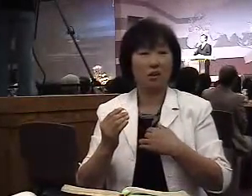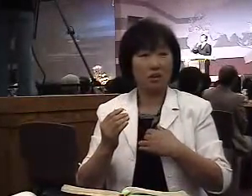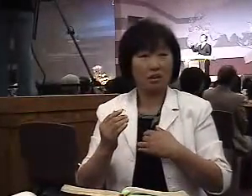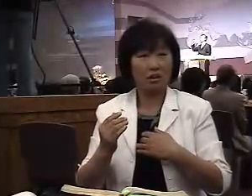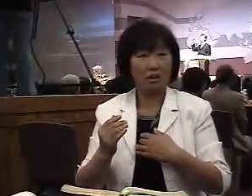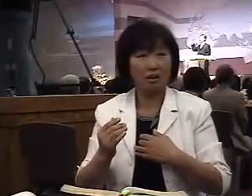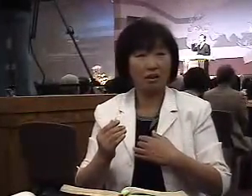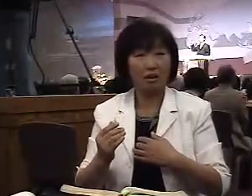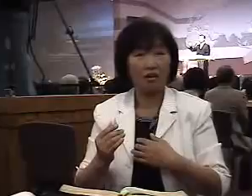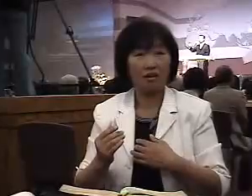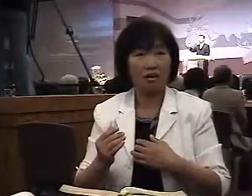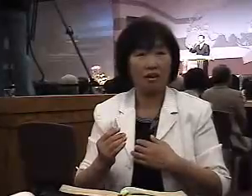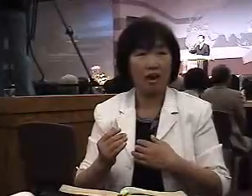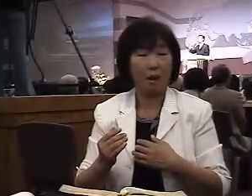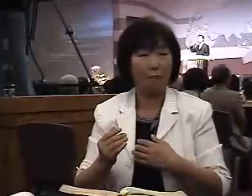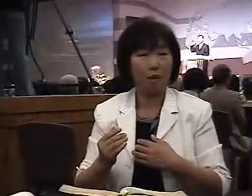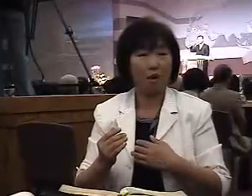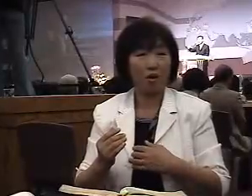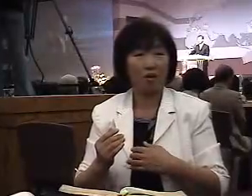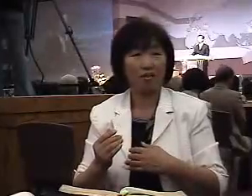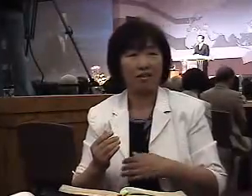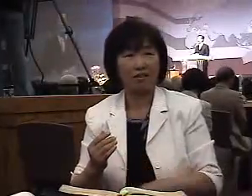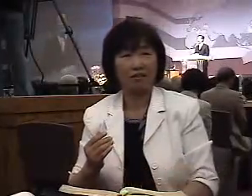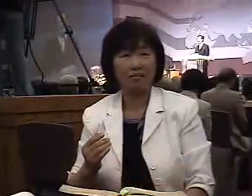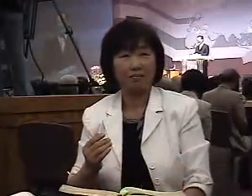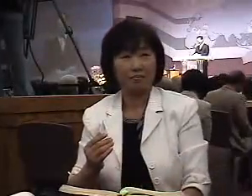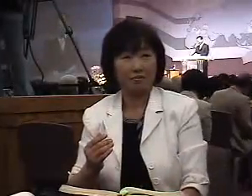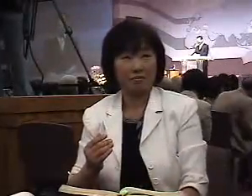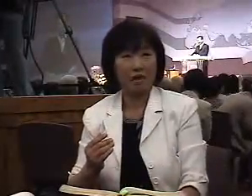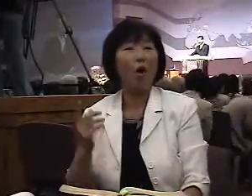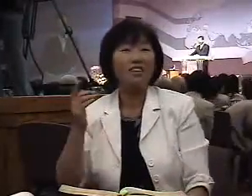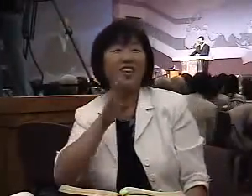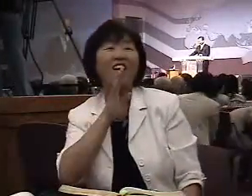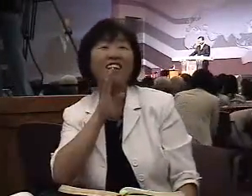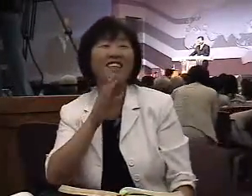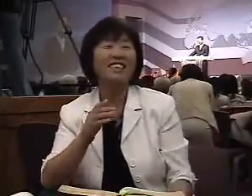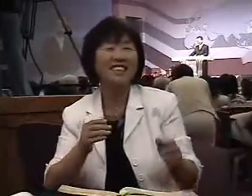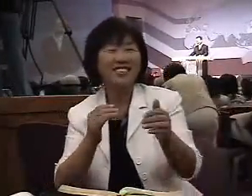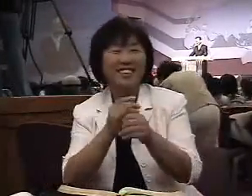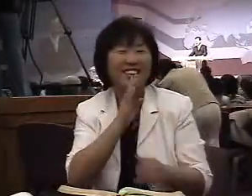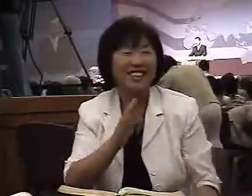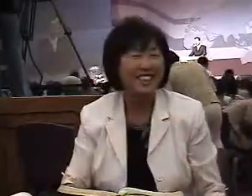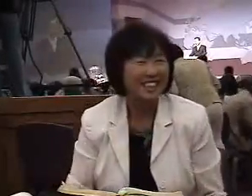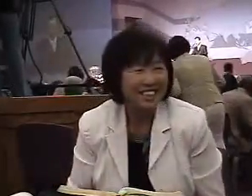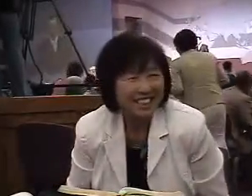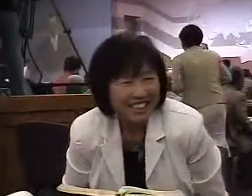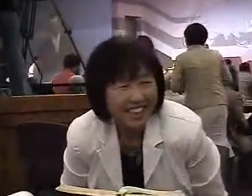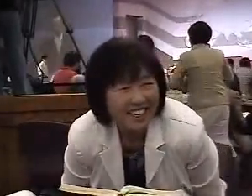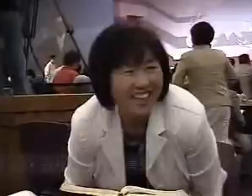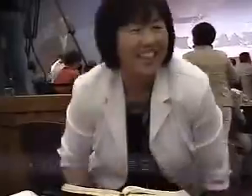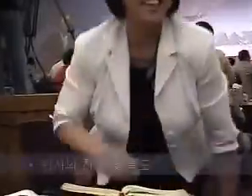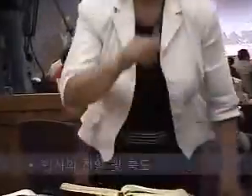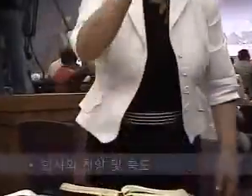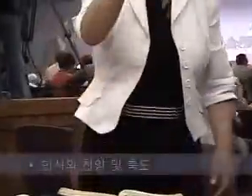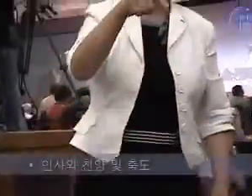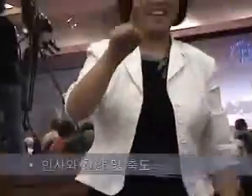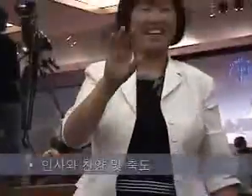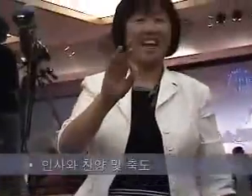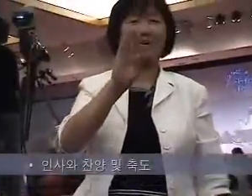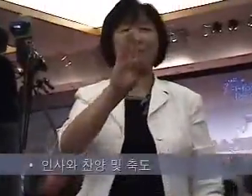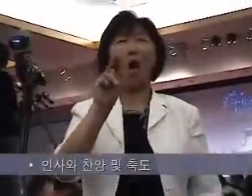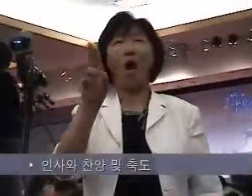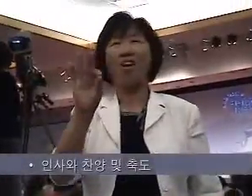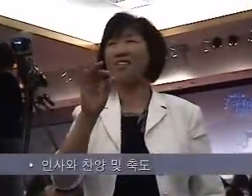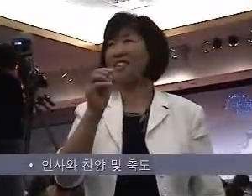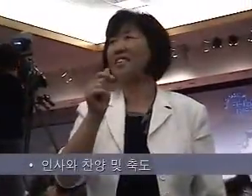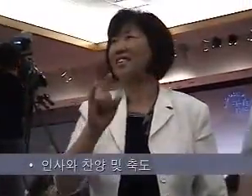주님의 교회는 능력의 공동체로 전진할지도 믿습니다. 우리 다 같이 일어나서 이 말씀을 기억하며 전능하신 나의 주